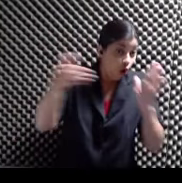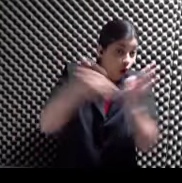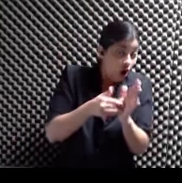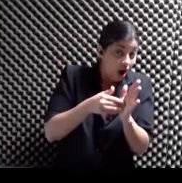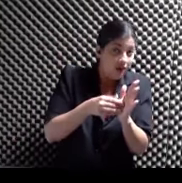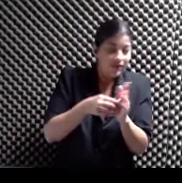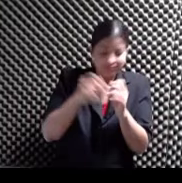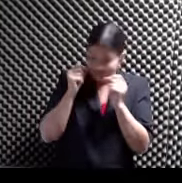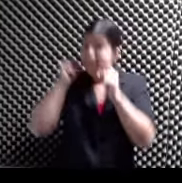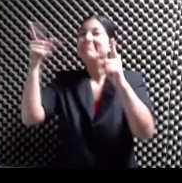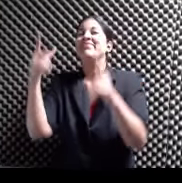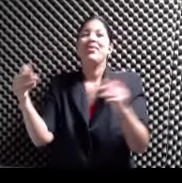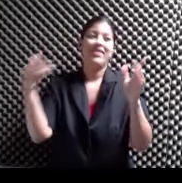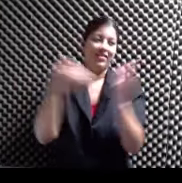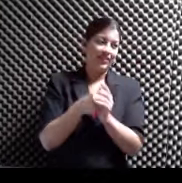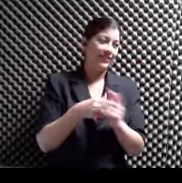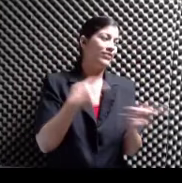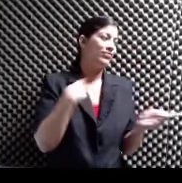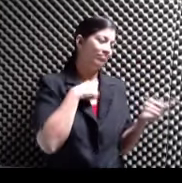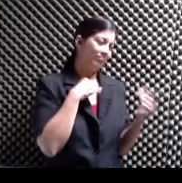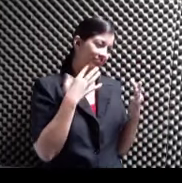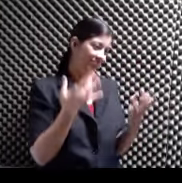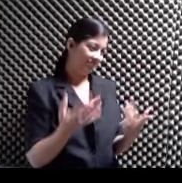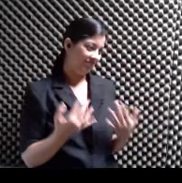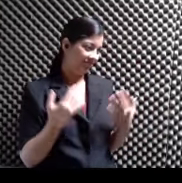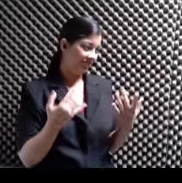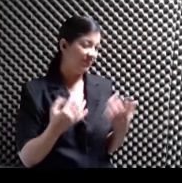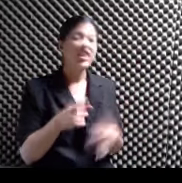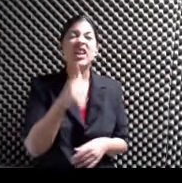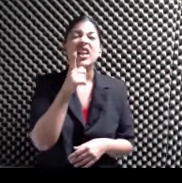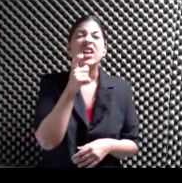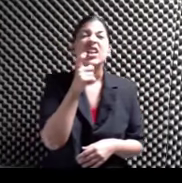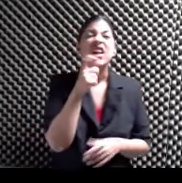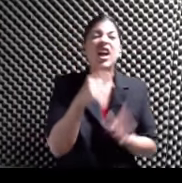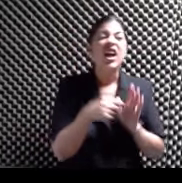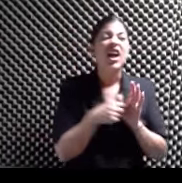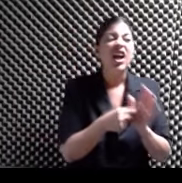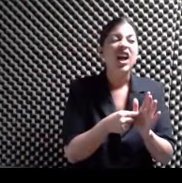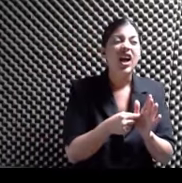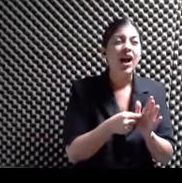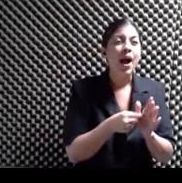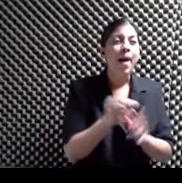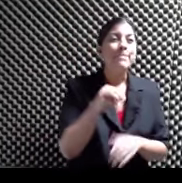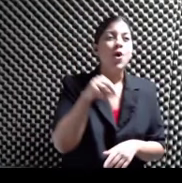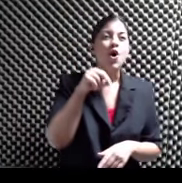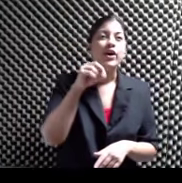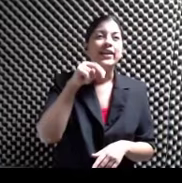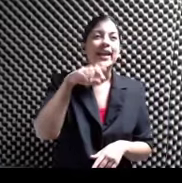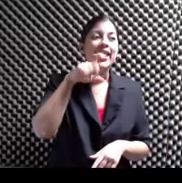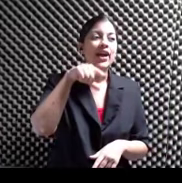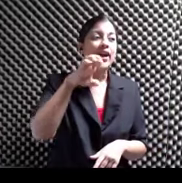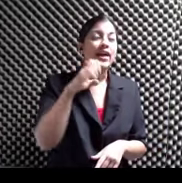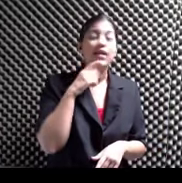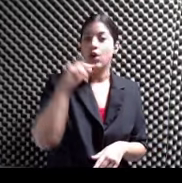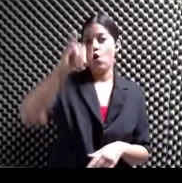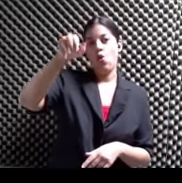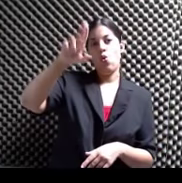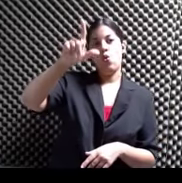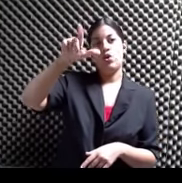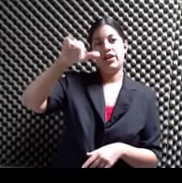en esas estamos Todavía Y adivina Quien hacía Boneque Nuestro amiguito Julio Ramos Julio Ramos En Sancos Yo